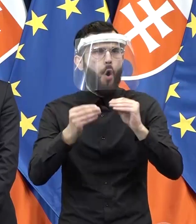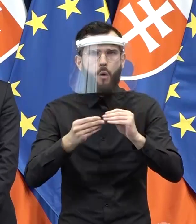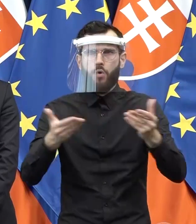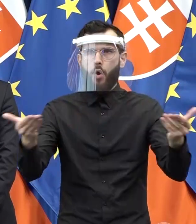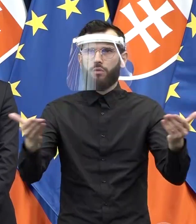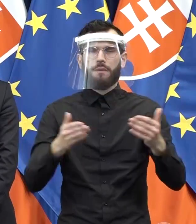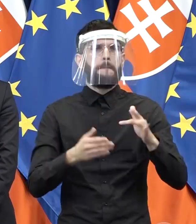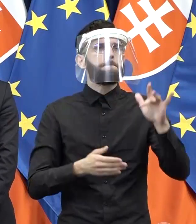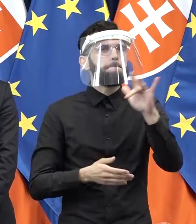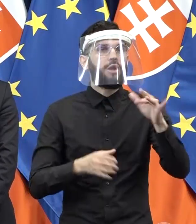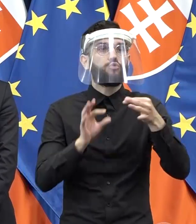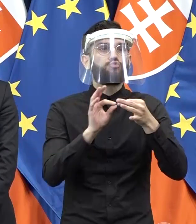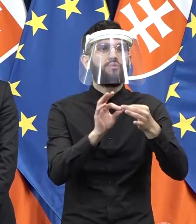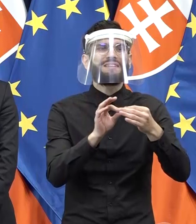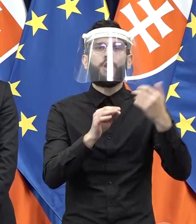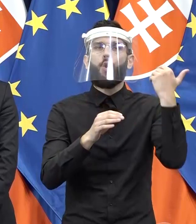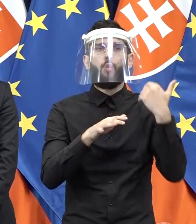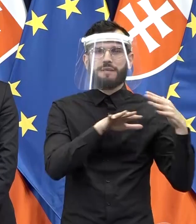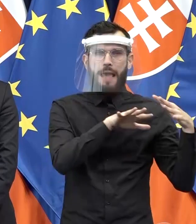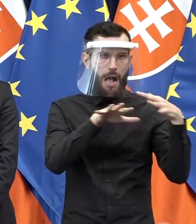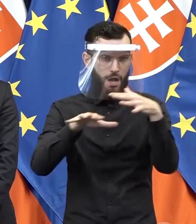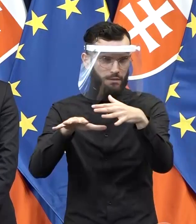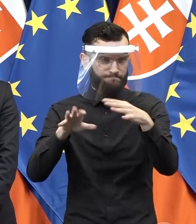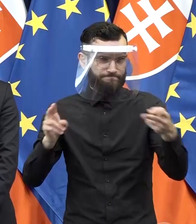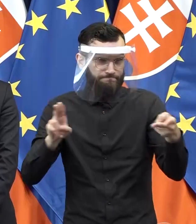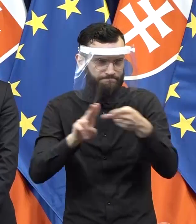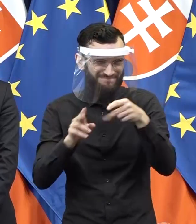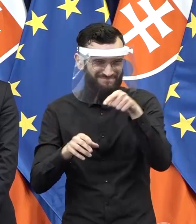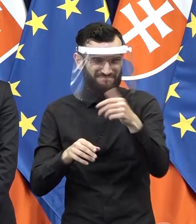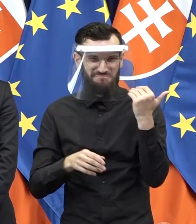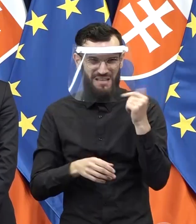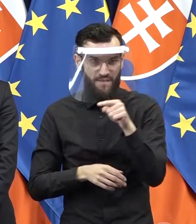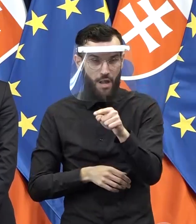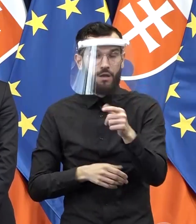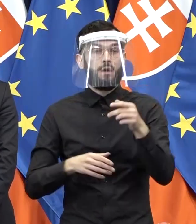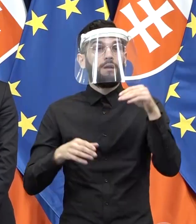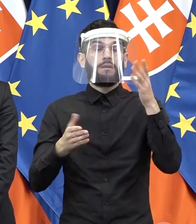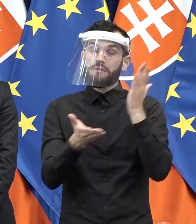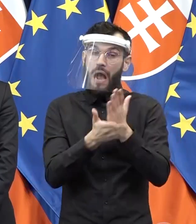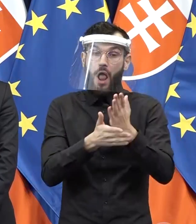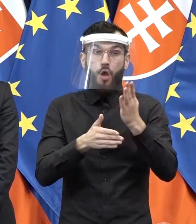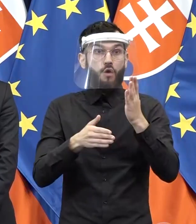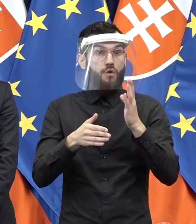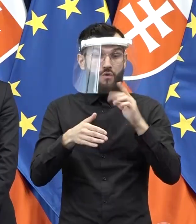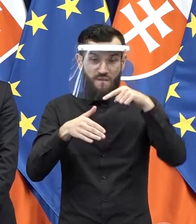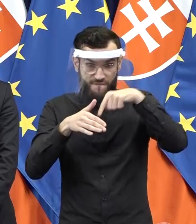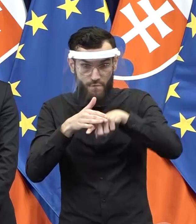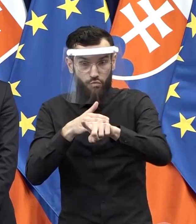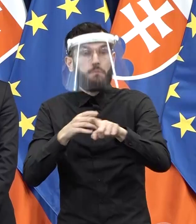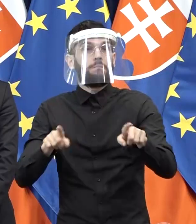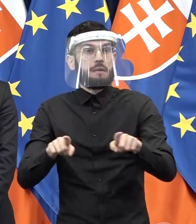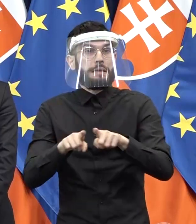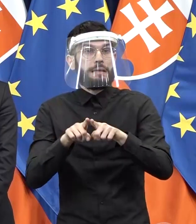a miest, kde sa ľudia hromadne nejak stretávajú, že sa pri každom vstupe bude merať